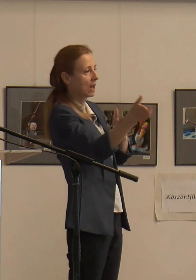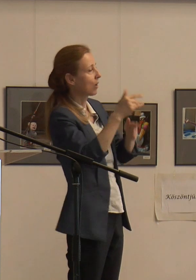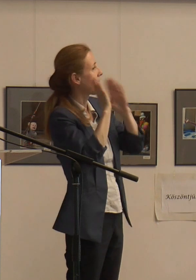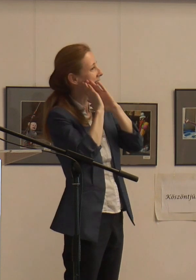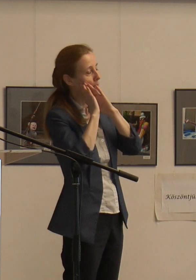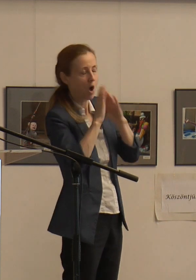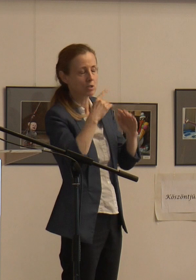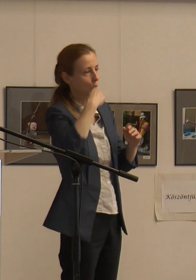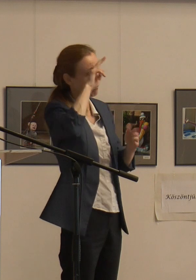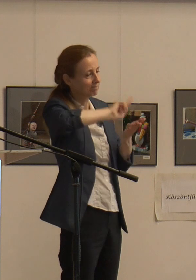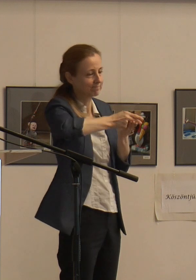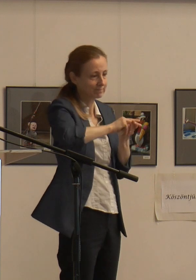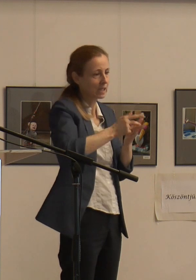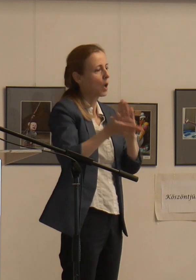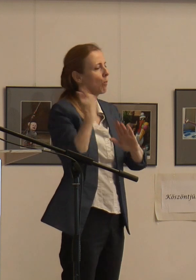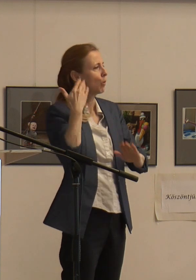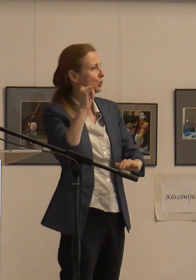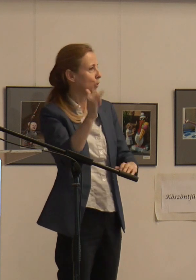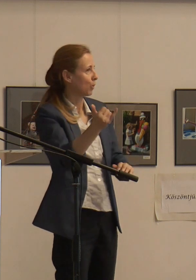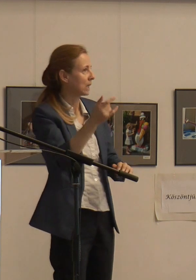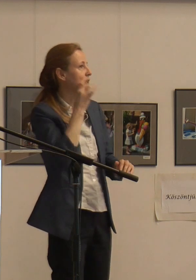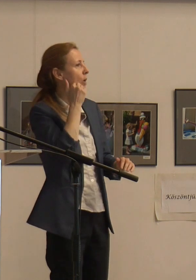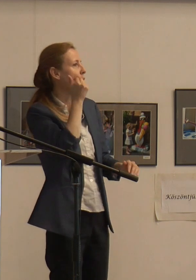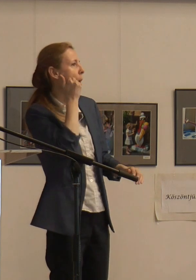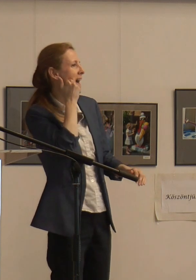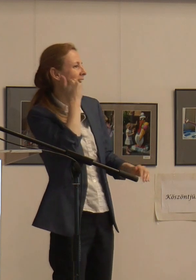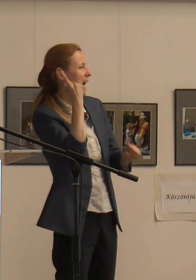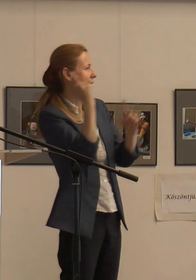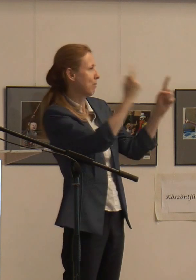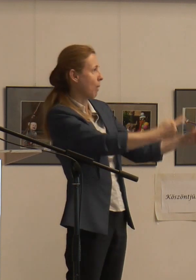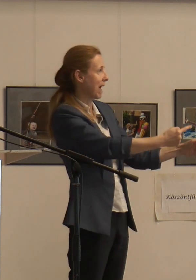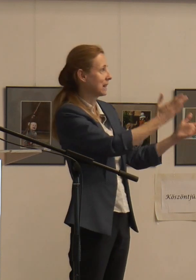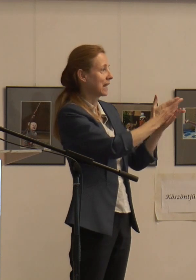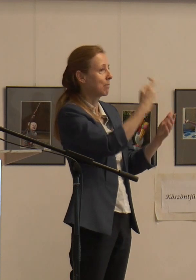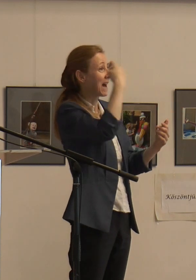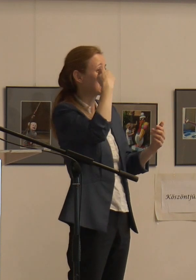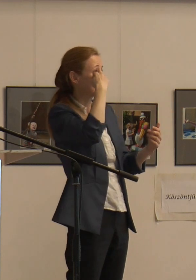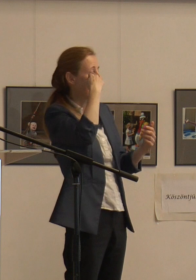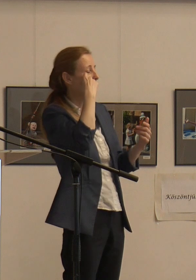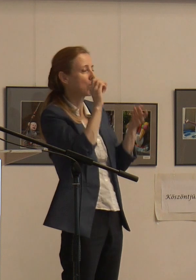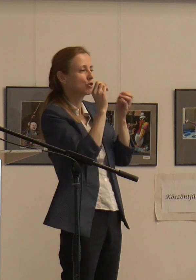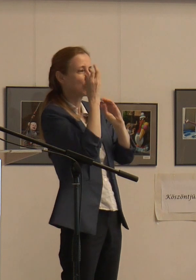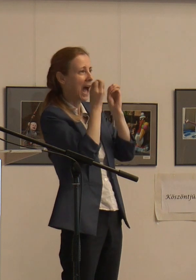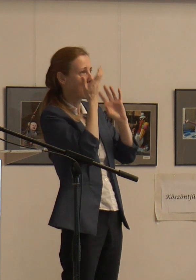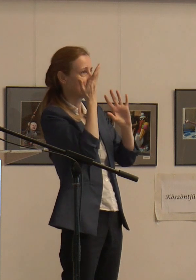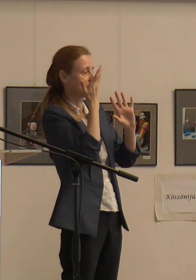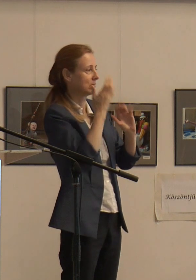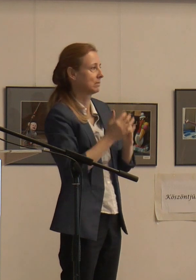alszom éjjeleket. A múltkor is, amikor Amerikába mentél, a szemem belülről kisebesedett.